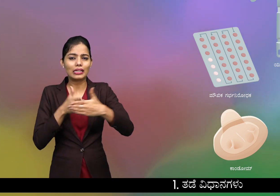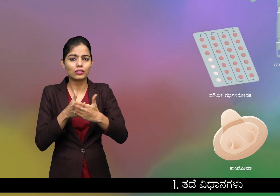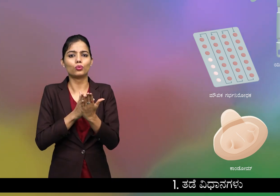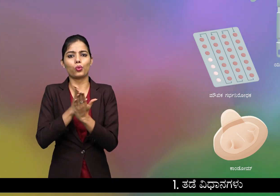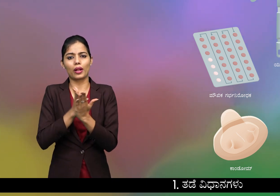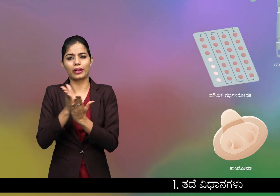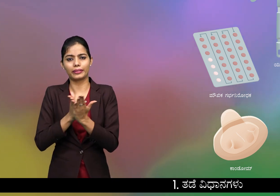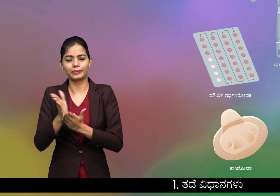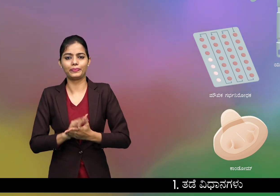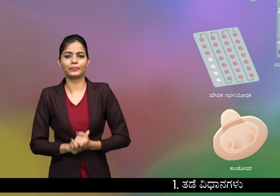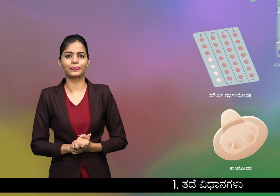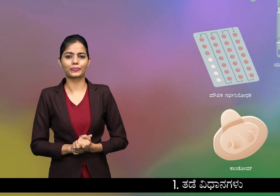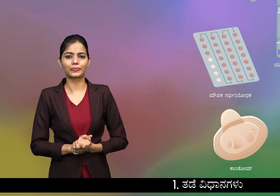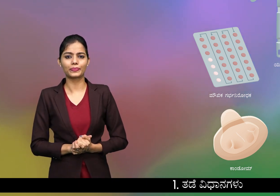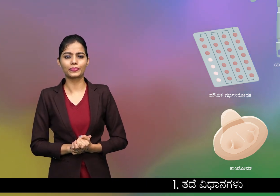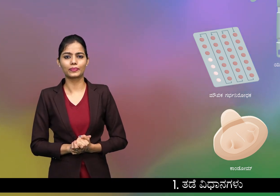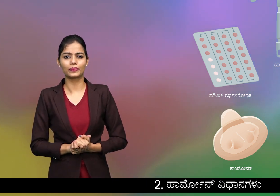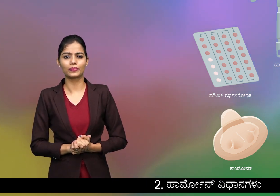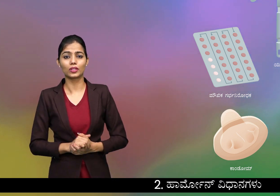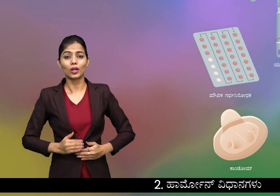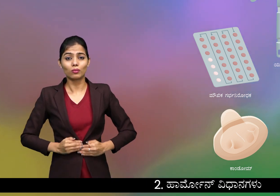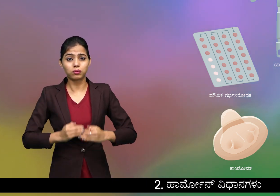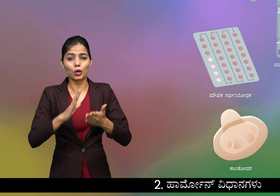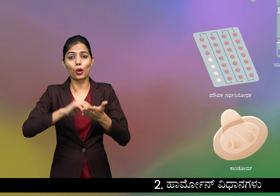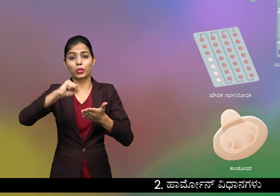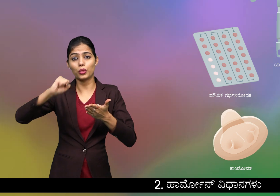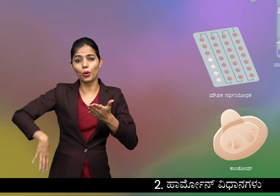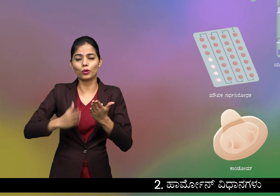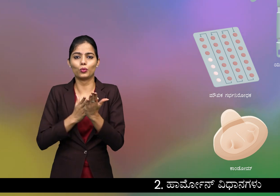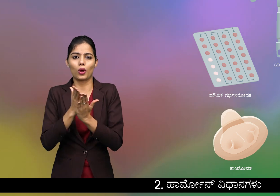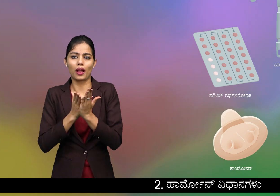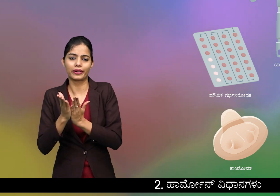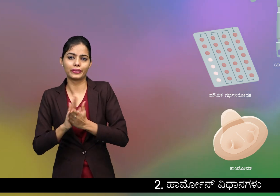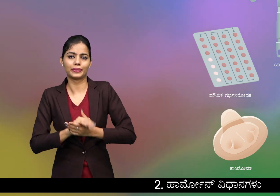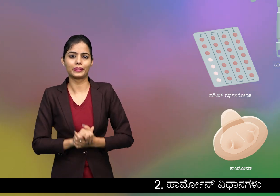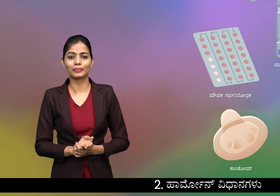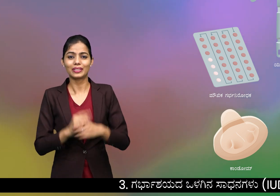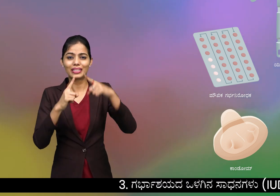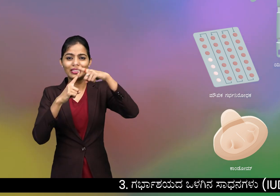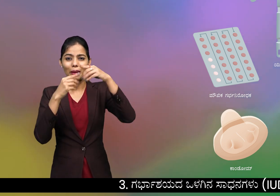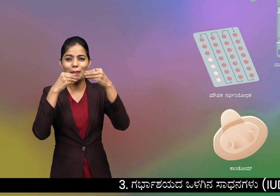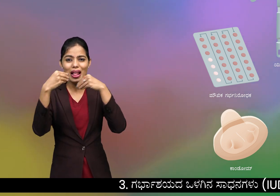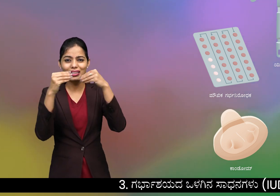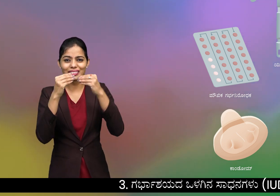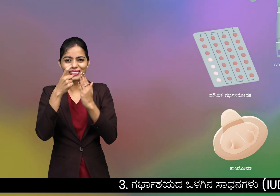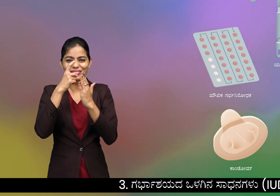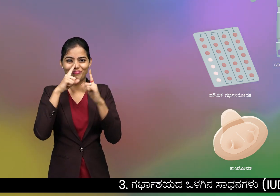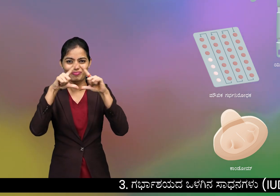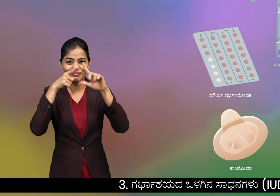1. ತಡೆ ವಿಧಾನಗಳು. 2. ಹಾರ್ಮೋನ್ ವಿಧಾನಗಳು. 3. ಗರ್ಭಾಶಯದ ಒಳಗಿನ